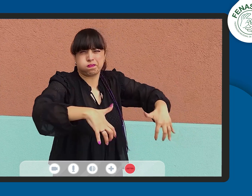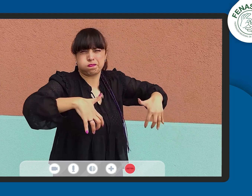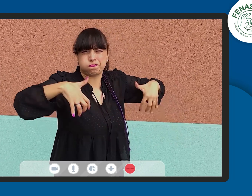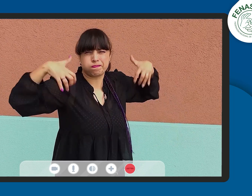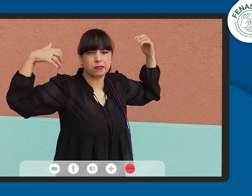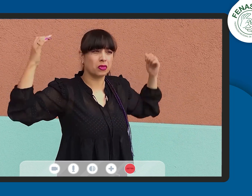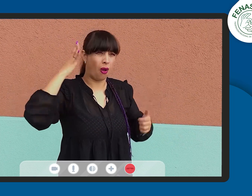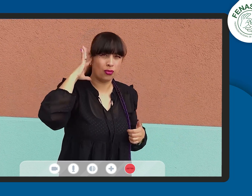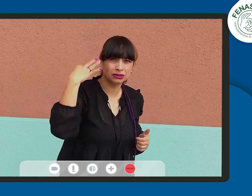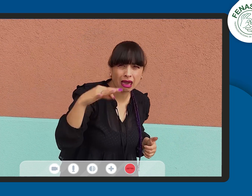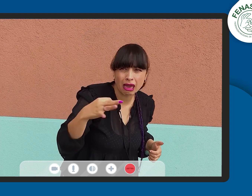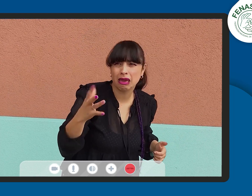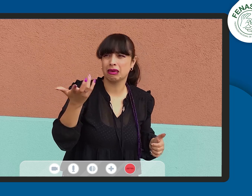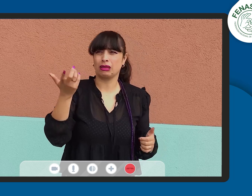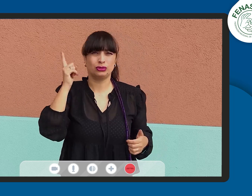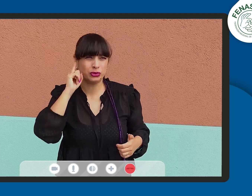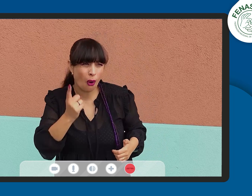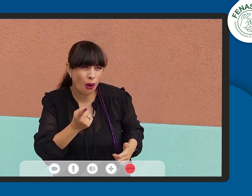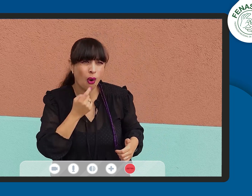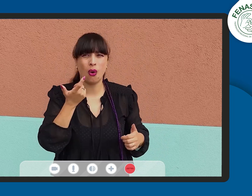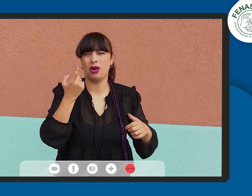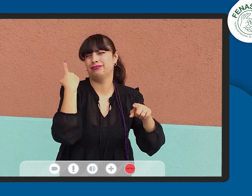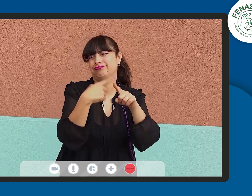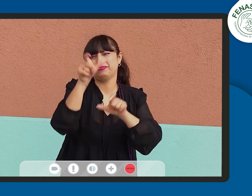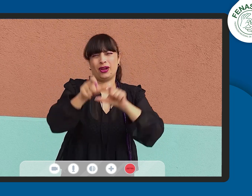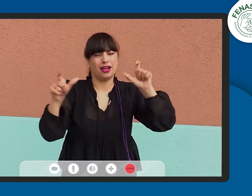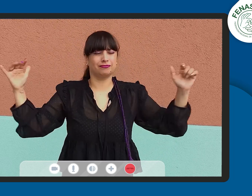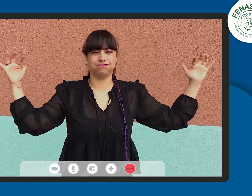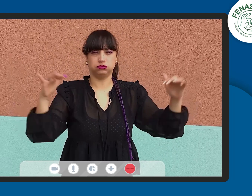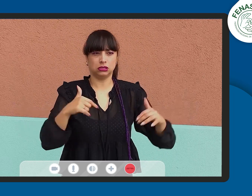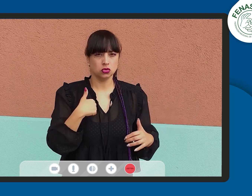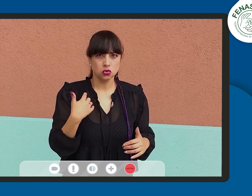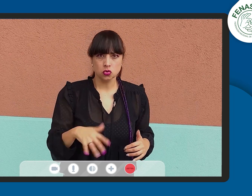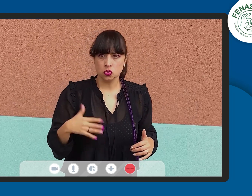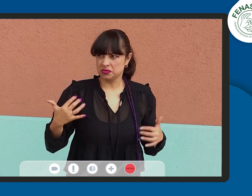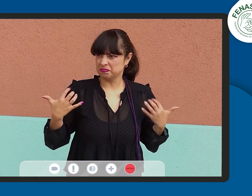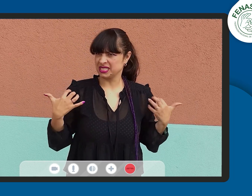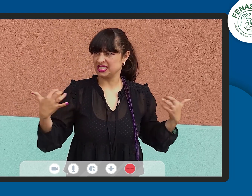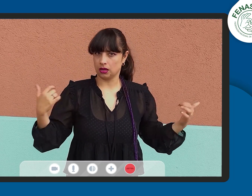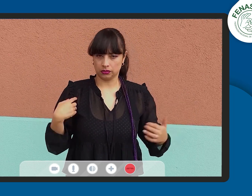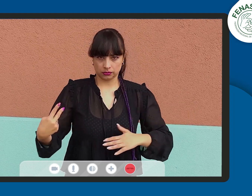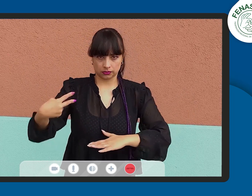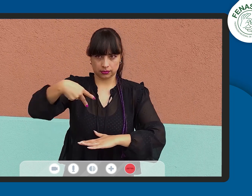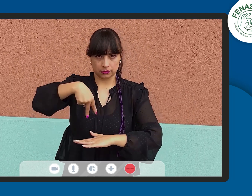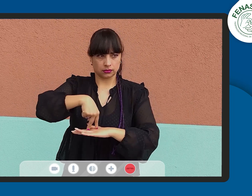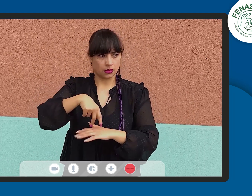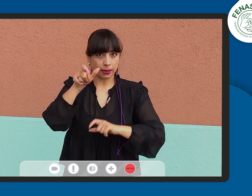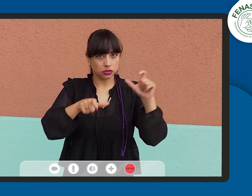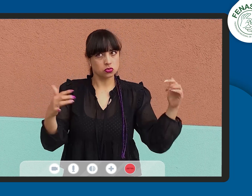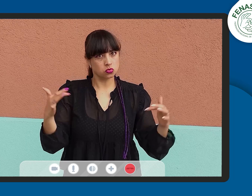de discapacidad, con muchísimos asistentes, con oyentes sordos. Otra vez me puse de pie ante el público. Empecé